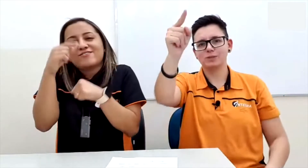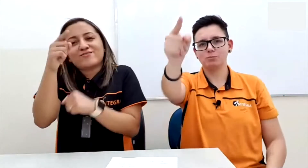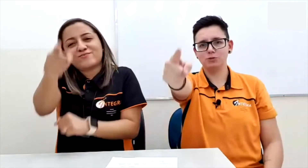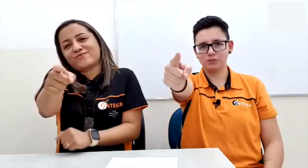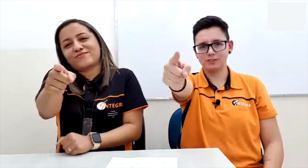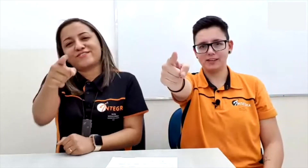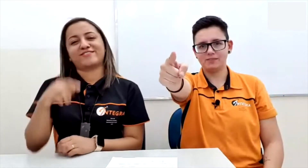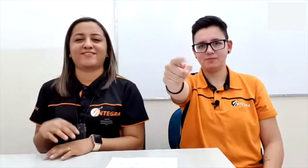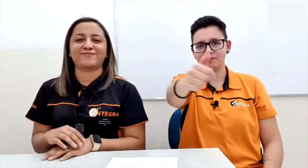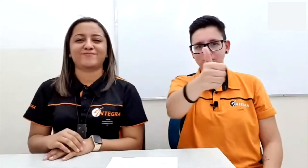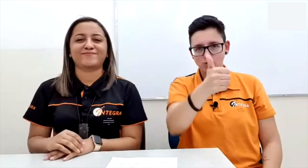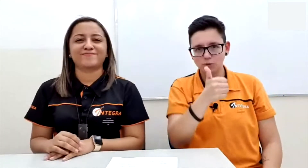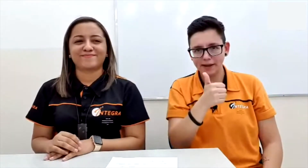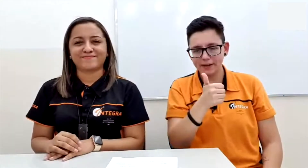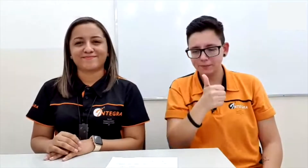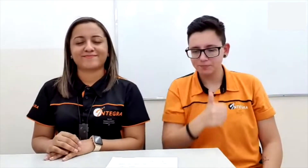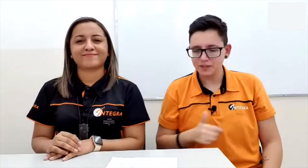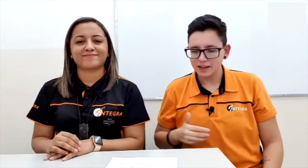por você. Tudo bem?